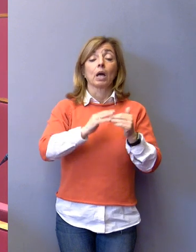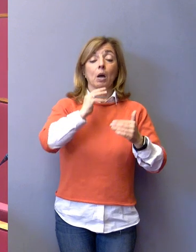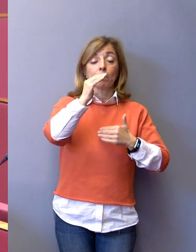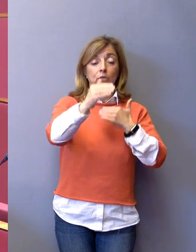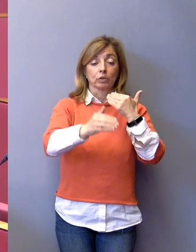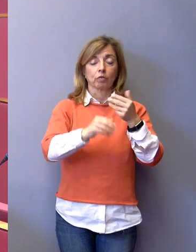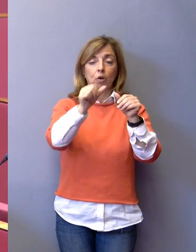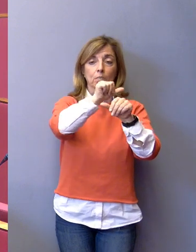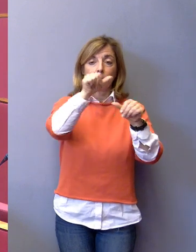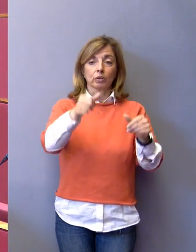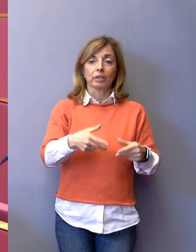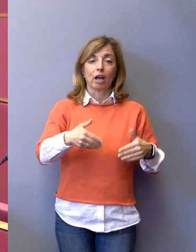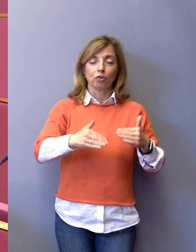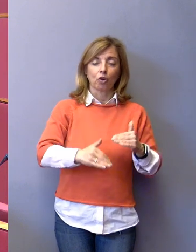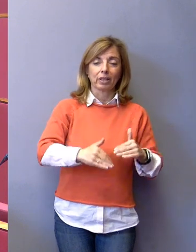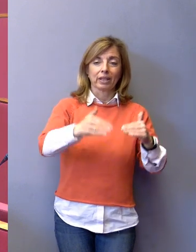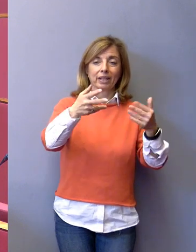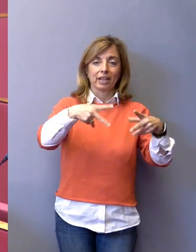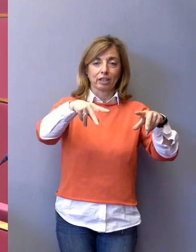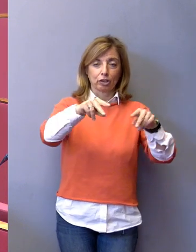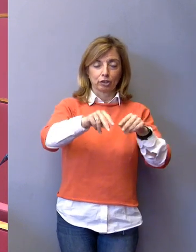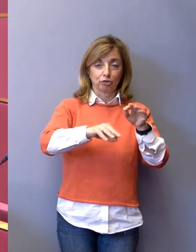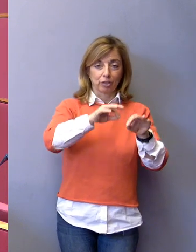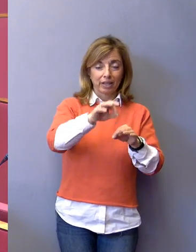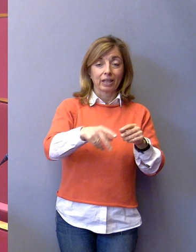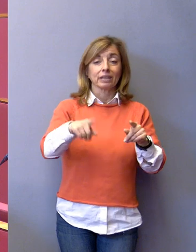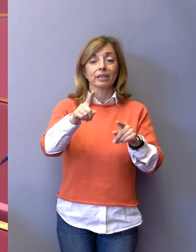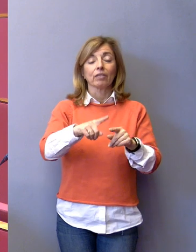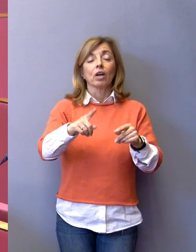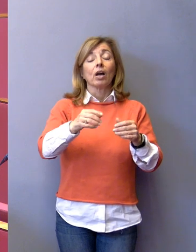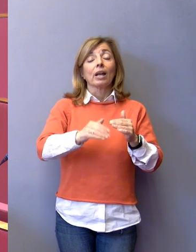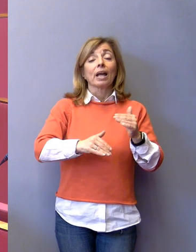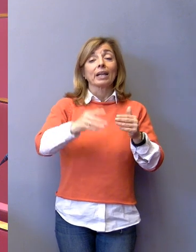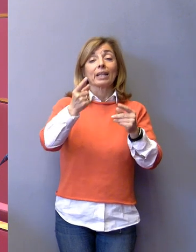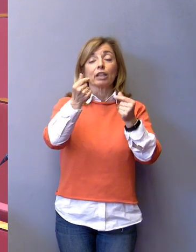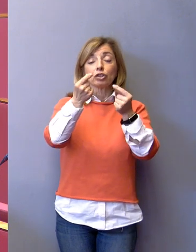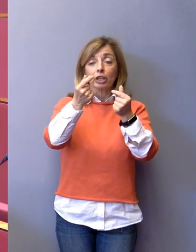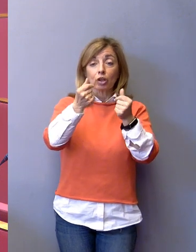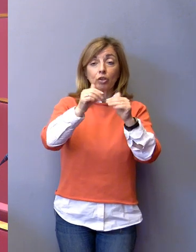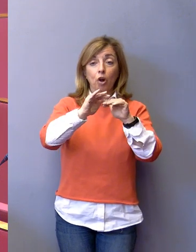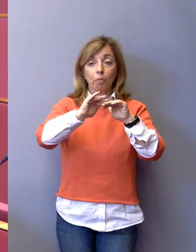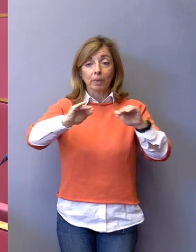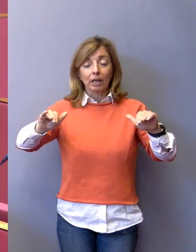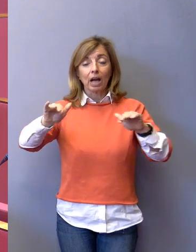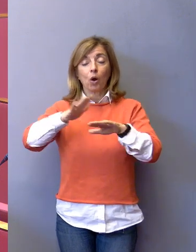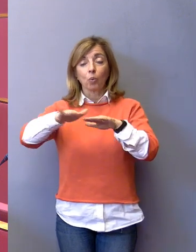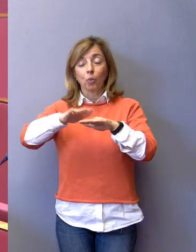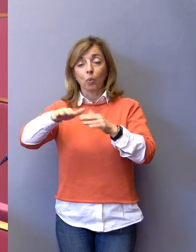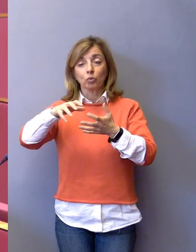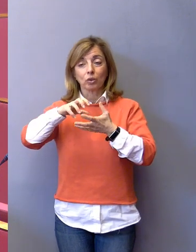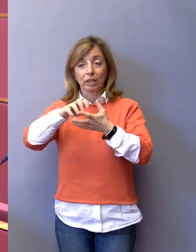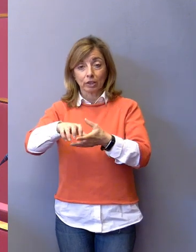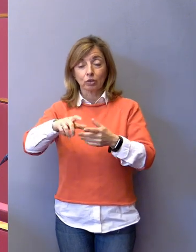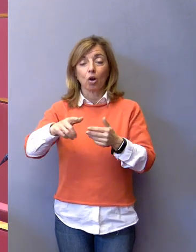crescita rigenerativo dissocciando la crescita economica dall'uso di risorse e dal degrado ambientale accelerando la